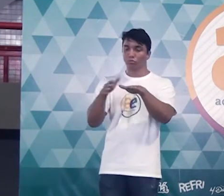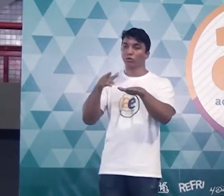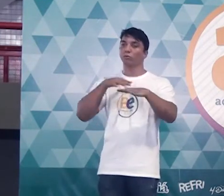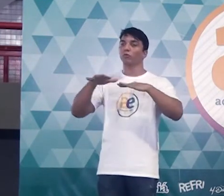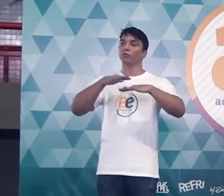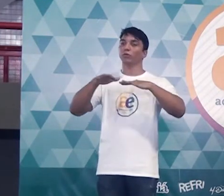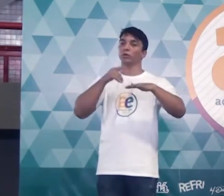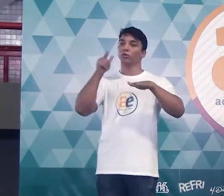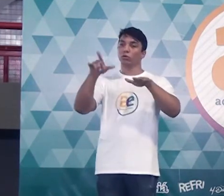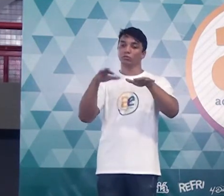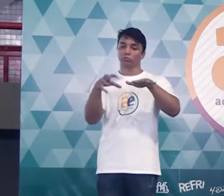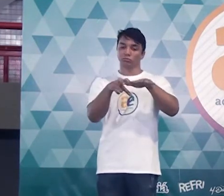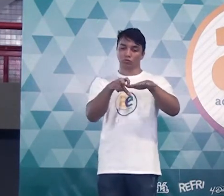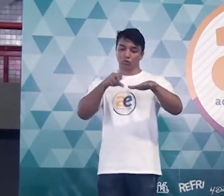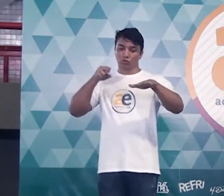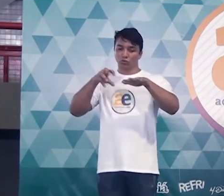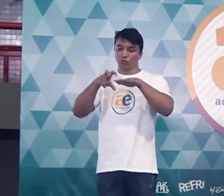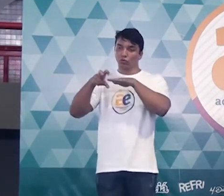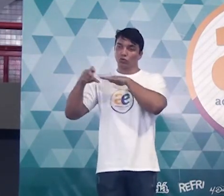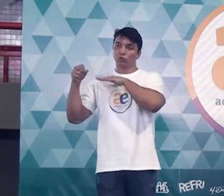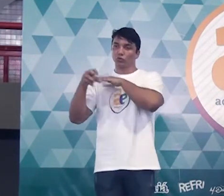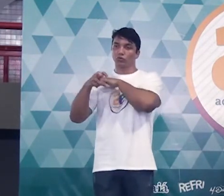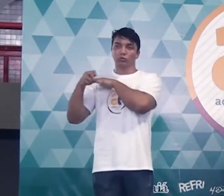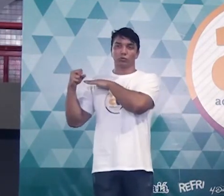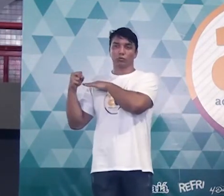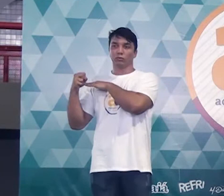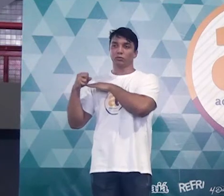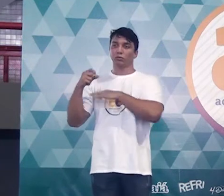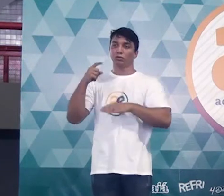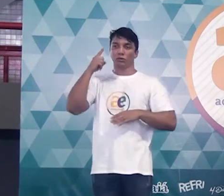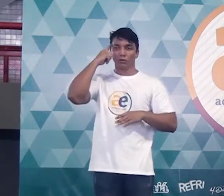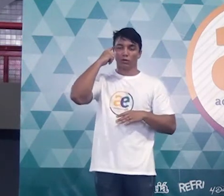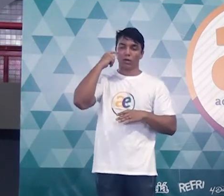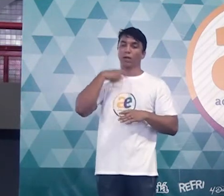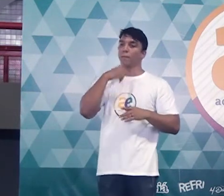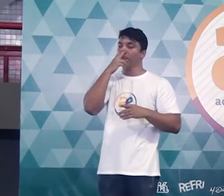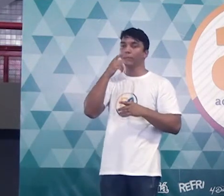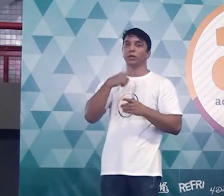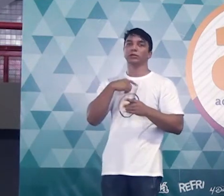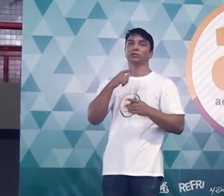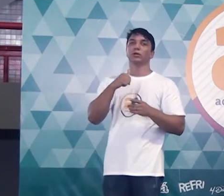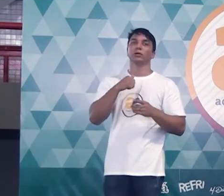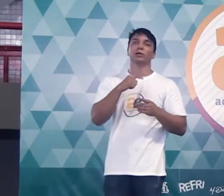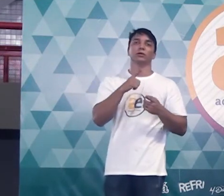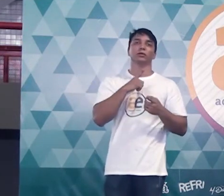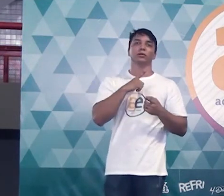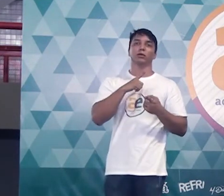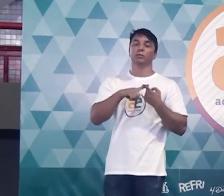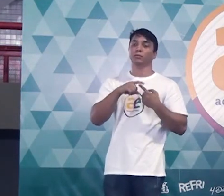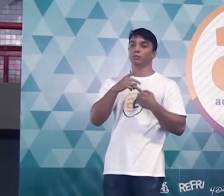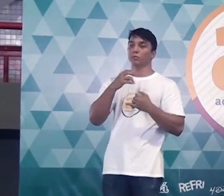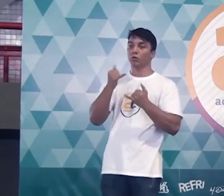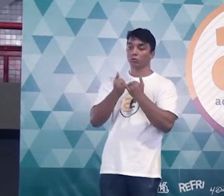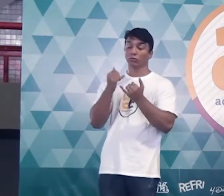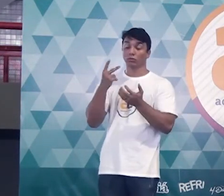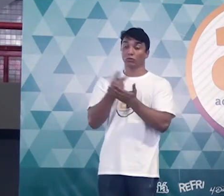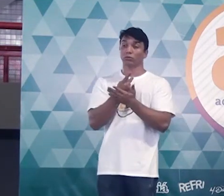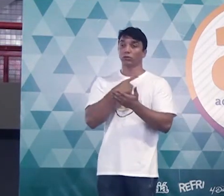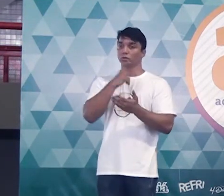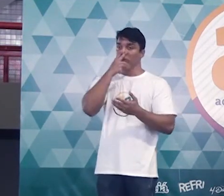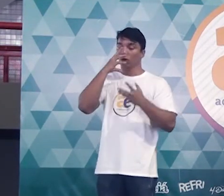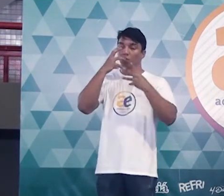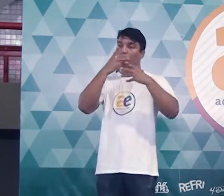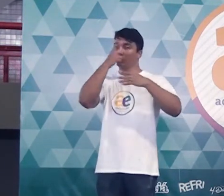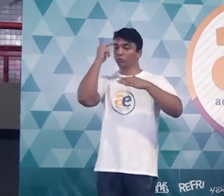correnteza que te puxa da areia para o mar. E, inclusive, acontece muitos afogamentos por causa disso.